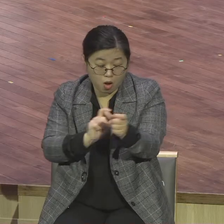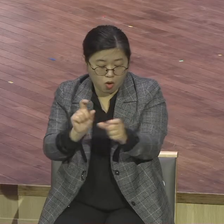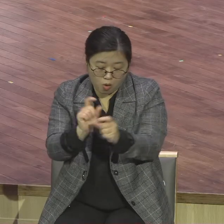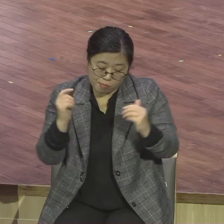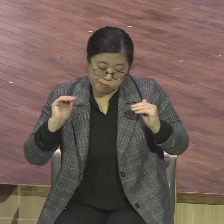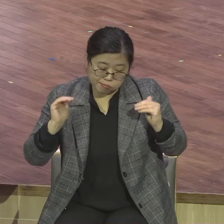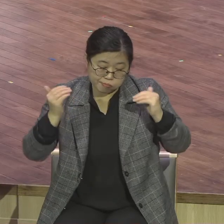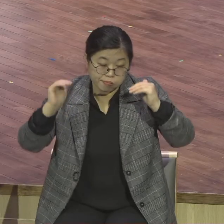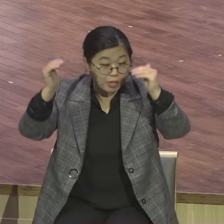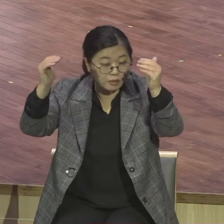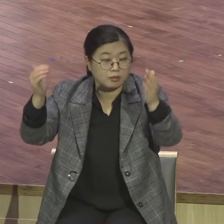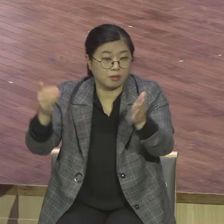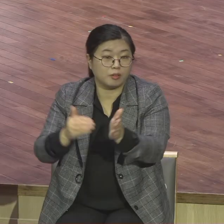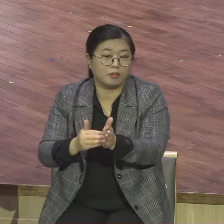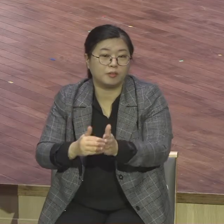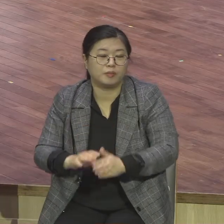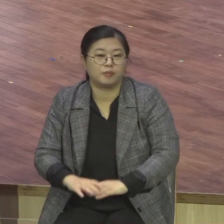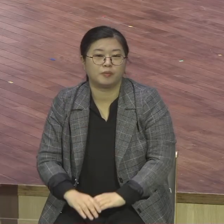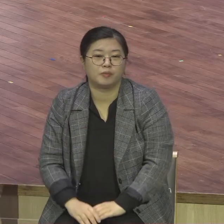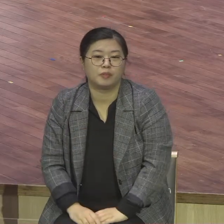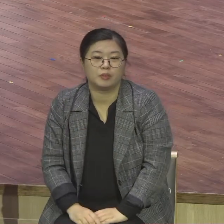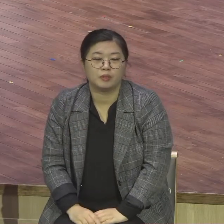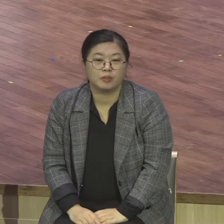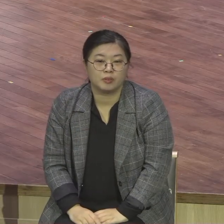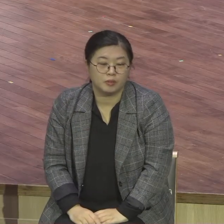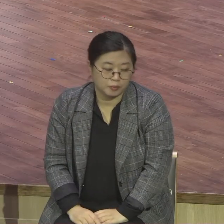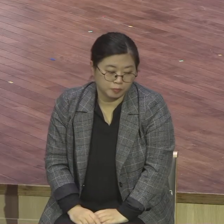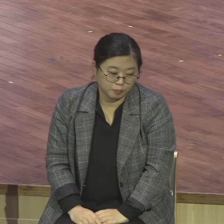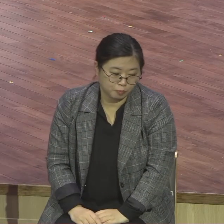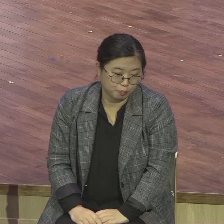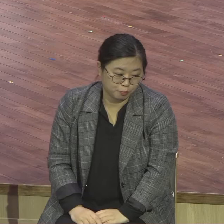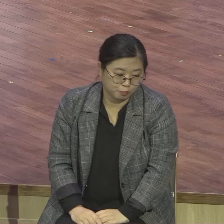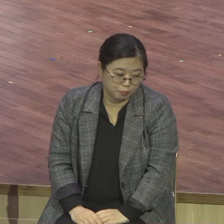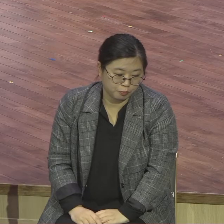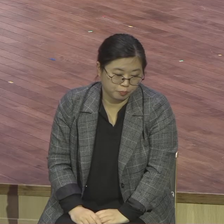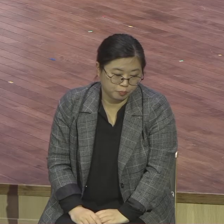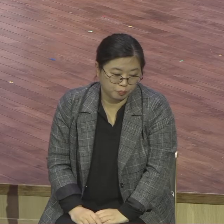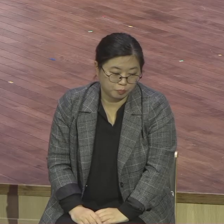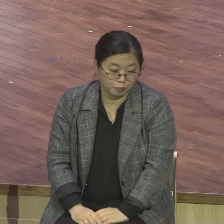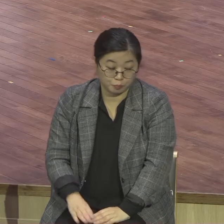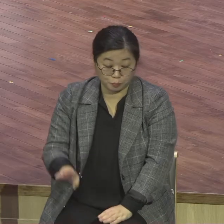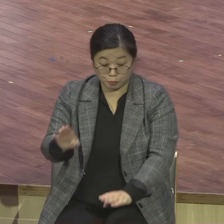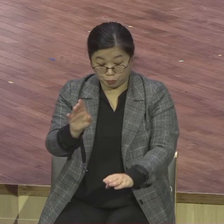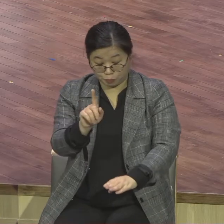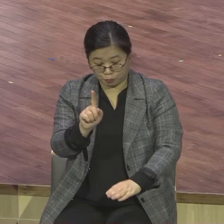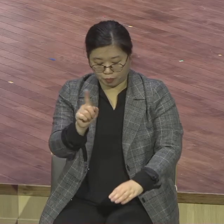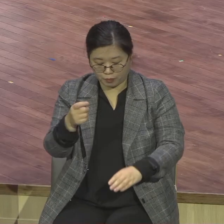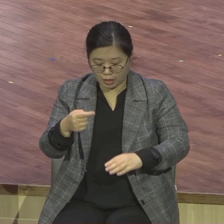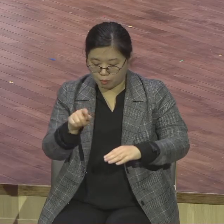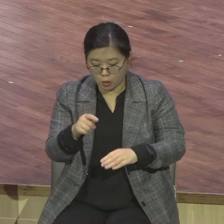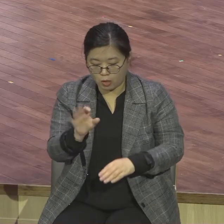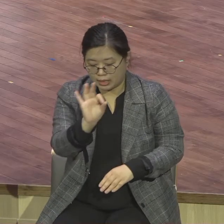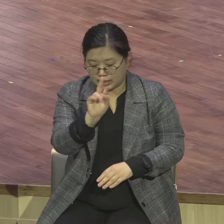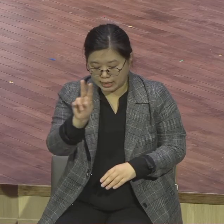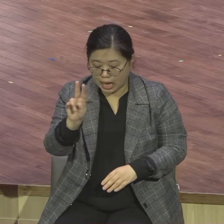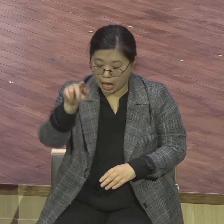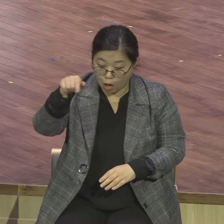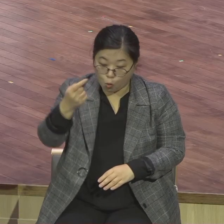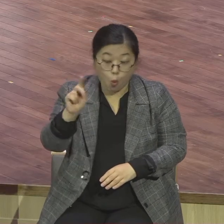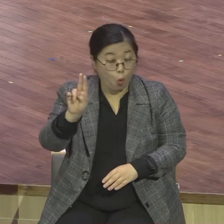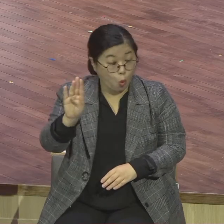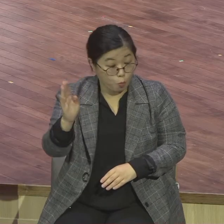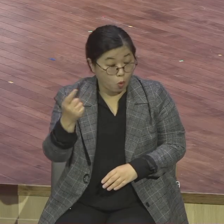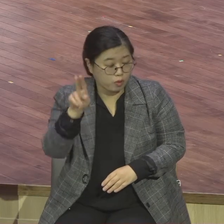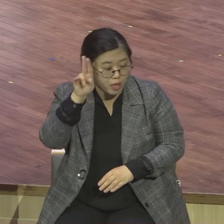바울로부터 이 베드로와 요한과 함께 교회의 기둥이라는 별칭을 들을 정도로 교회의 기둥 없어서는 안